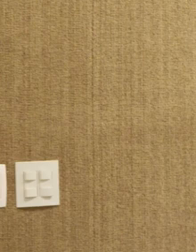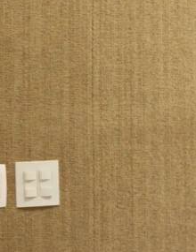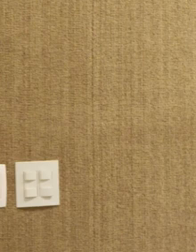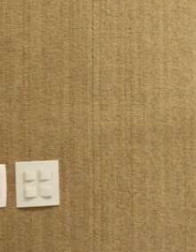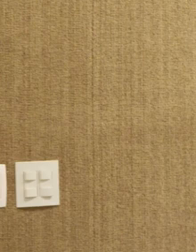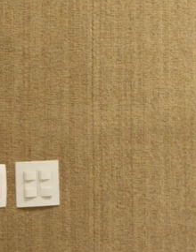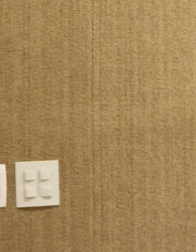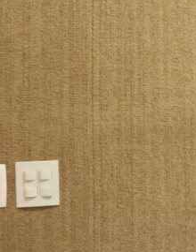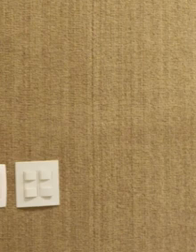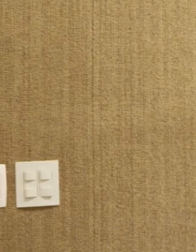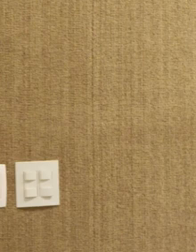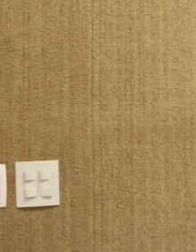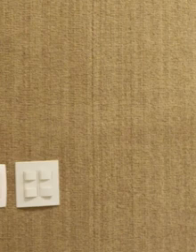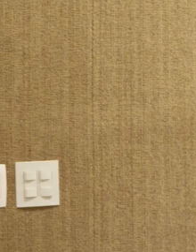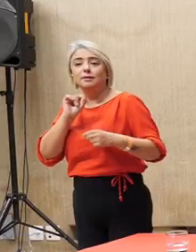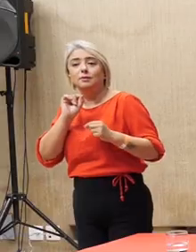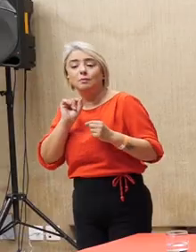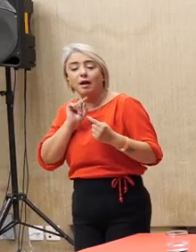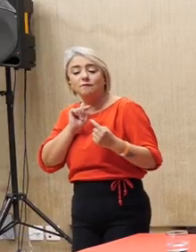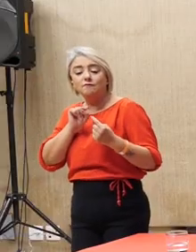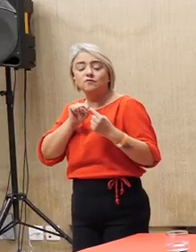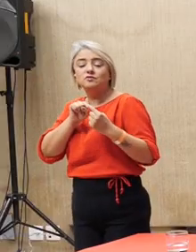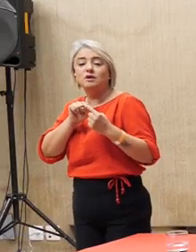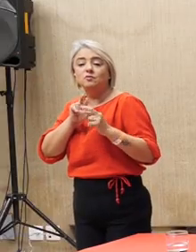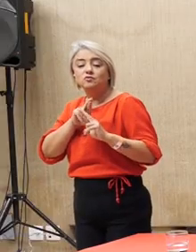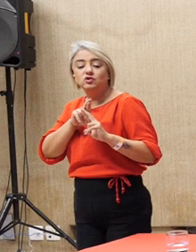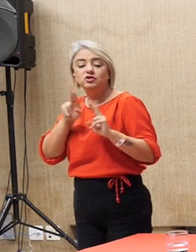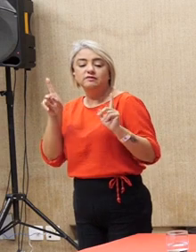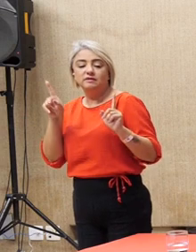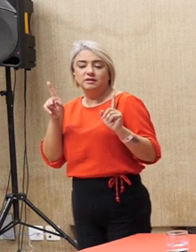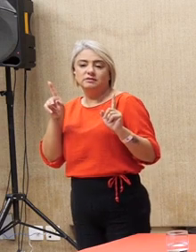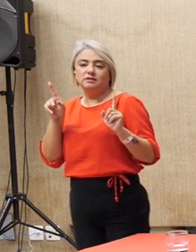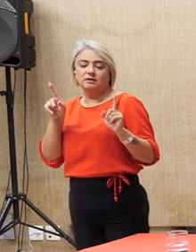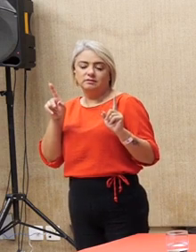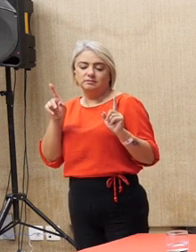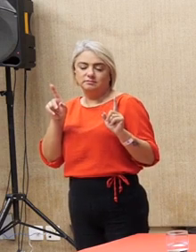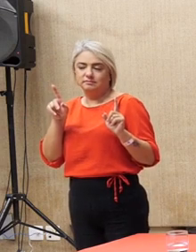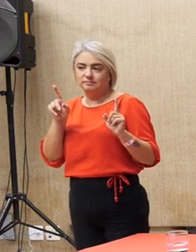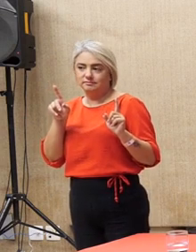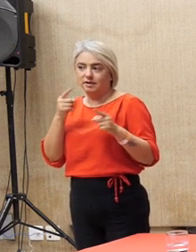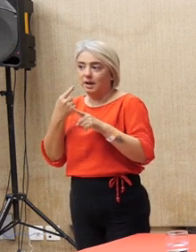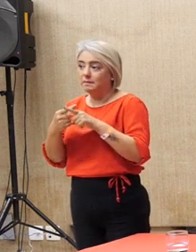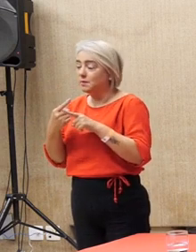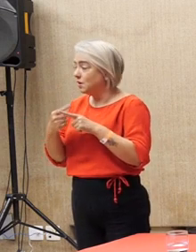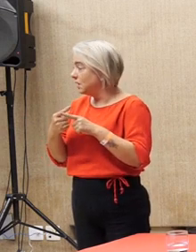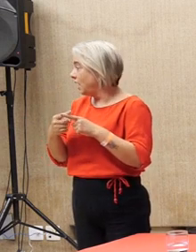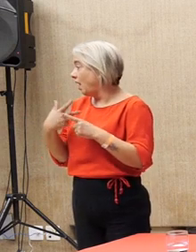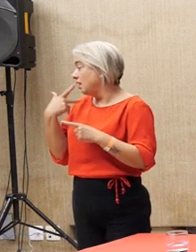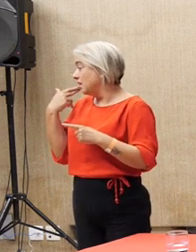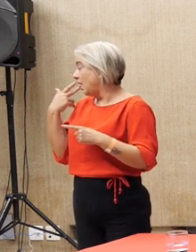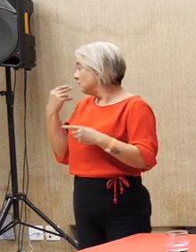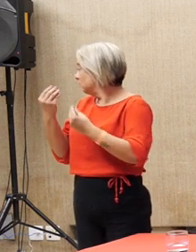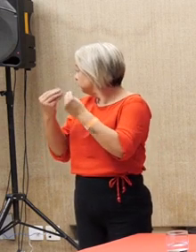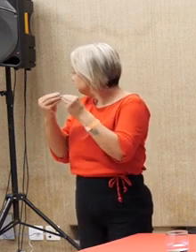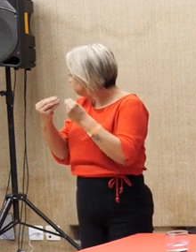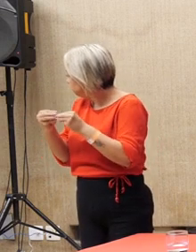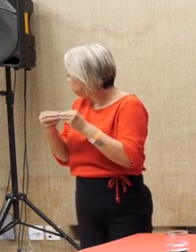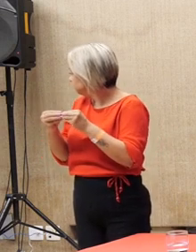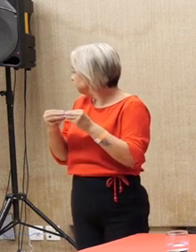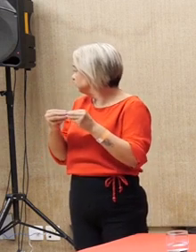ela está tendo um papel diferenciado, pessoal. porque ela está naturalmente